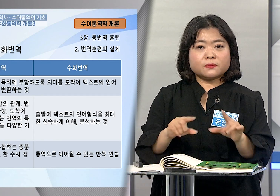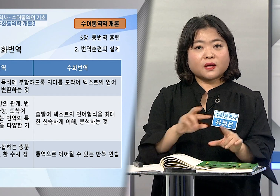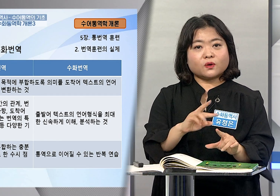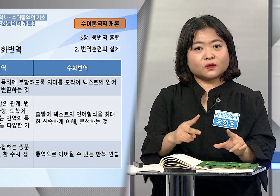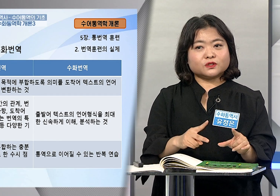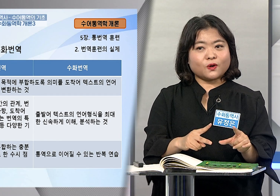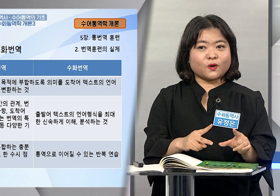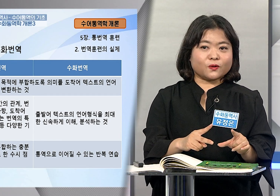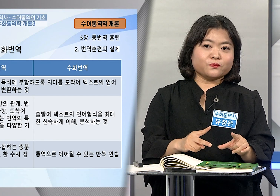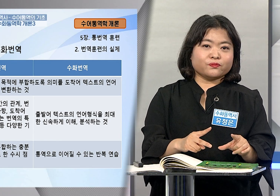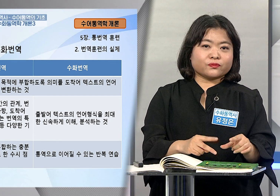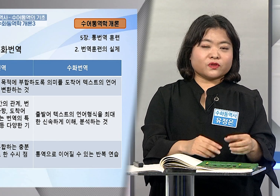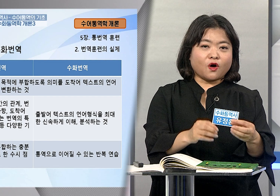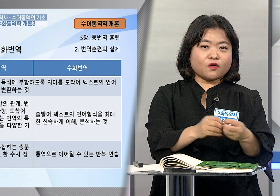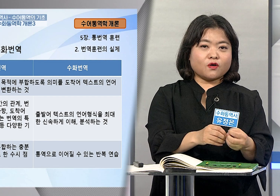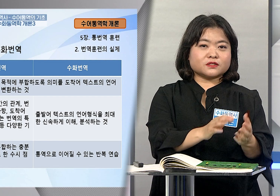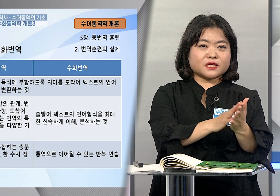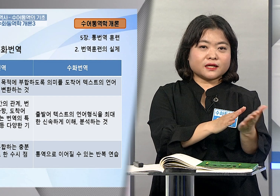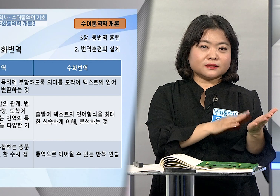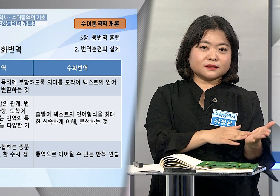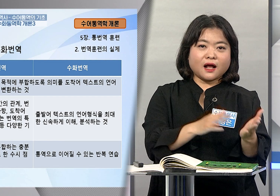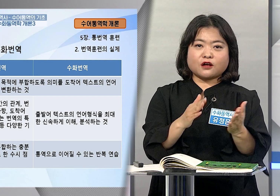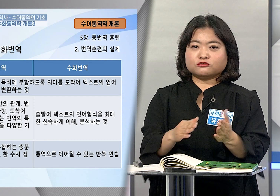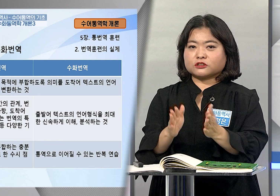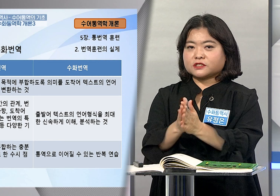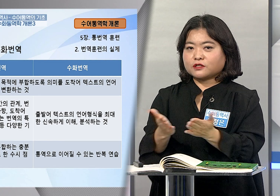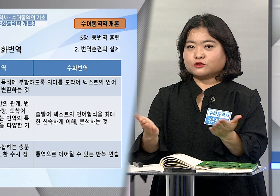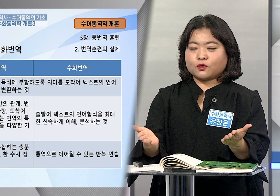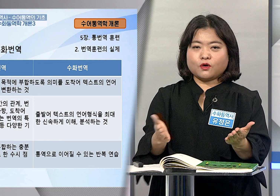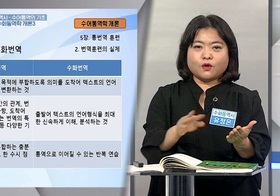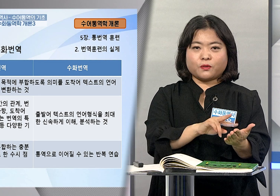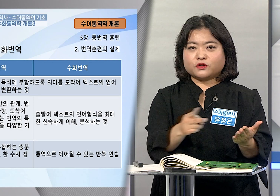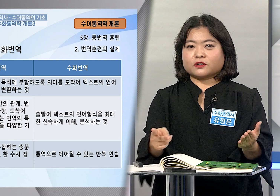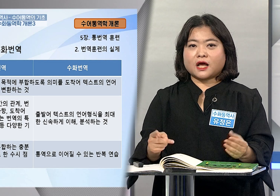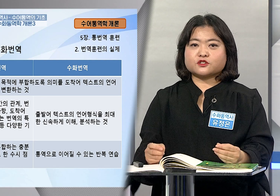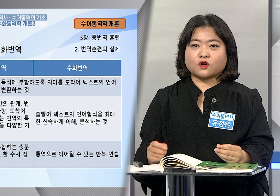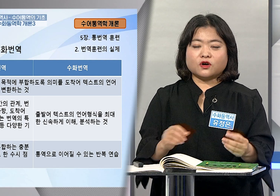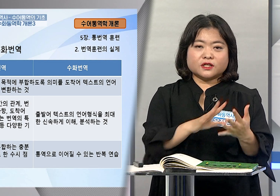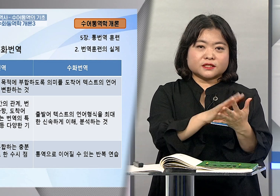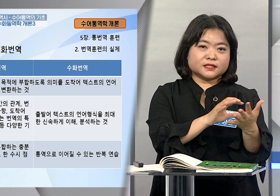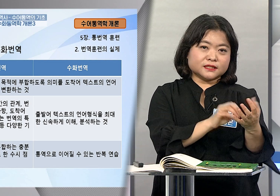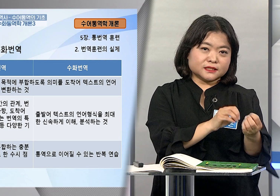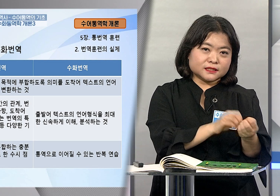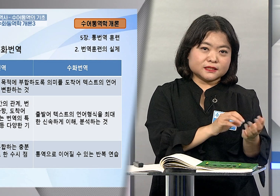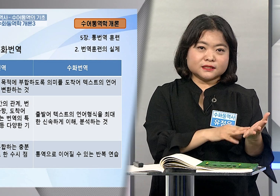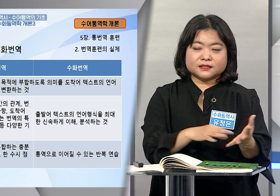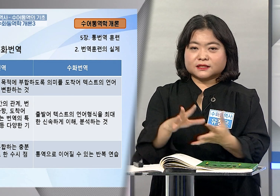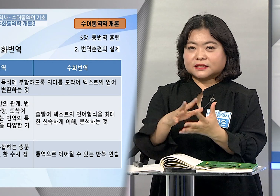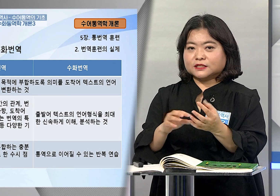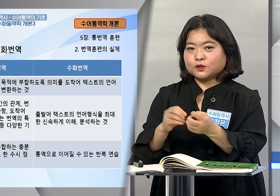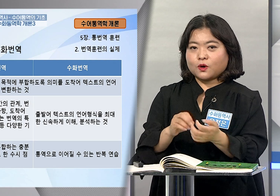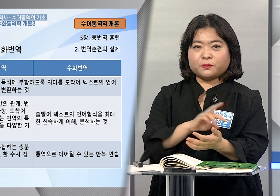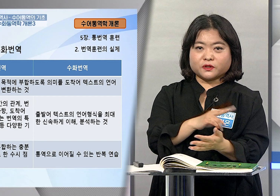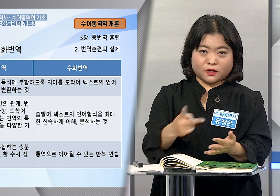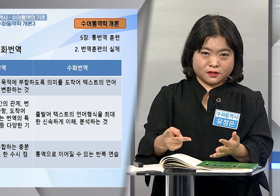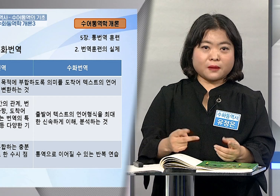일반 언어는요. 영어 책을 한국어 책으로 번역을 하죠. 글을 글로 번역을